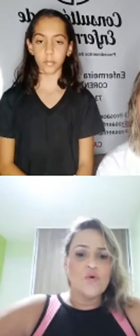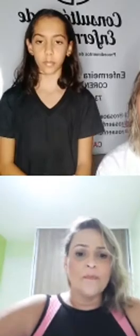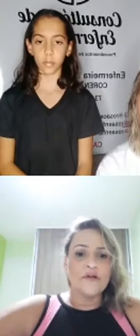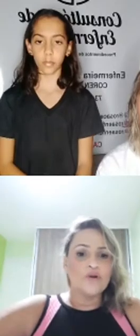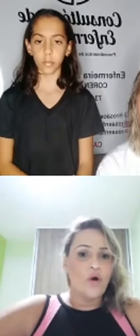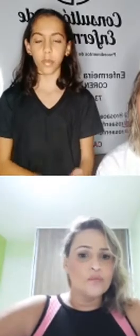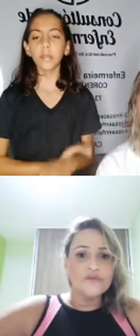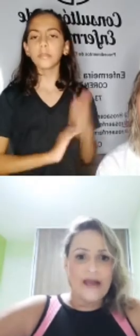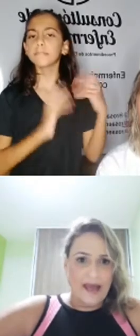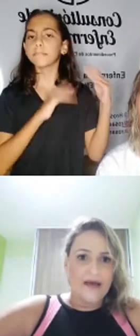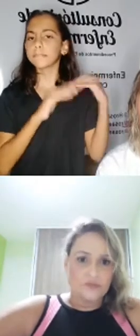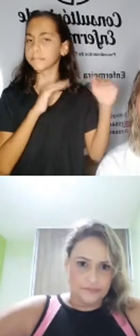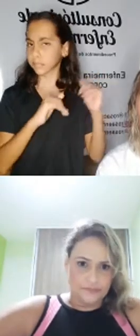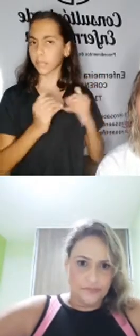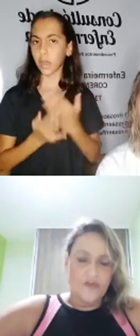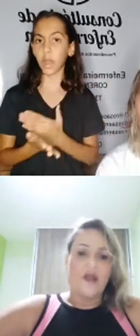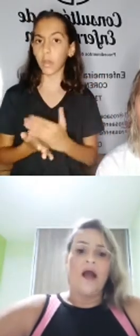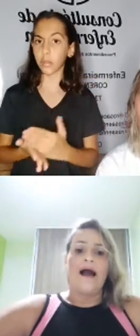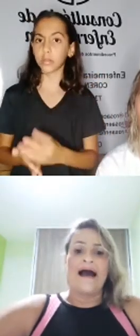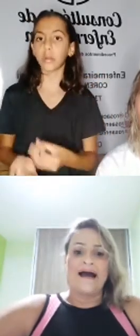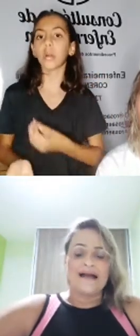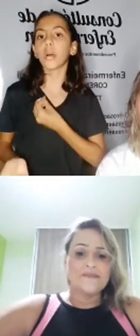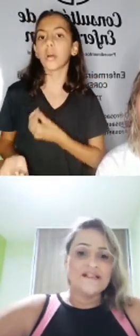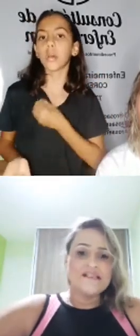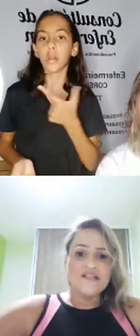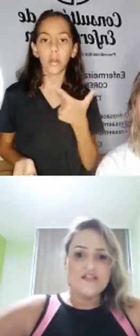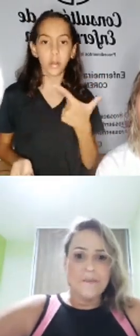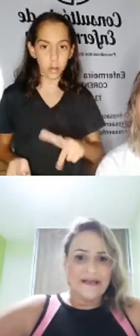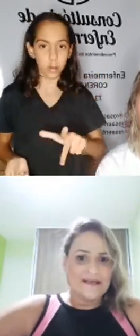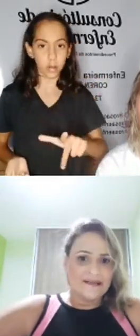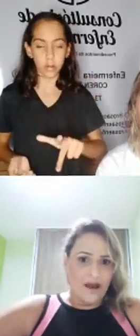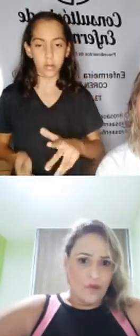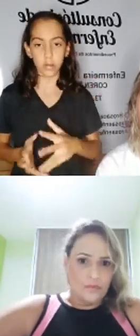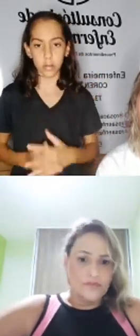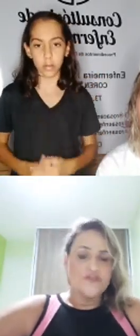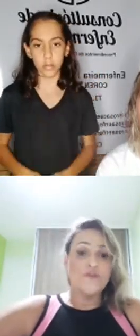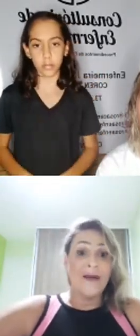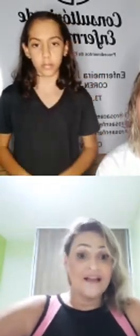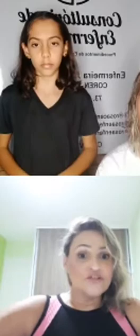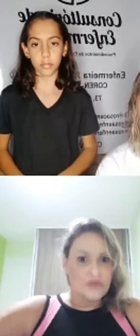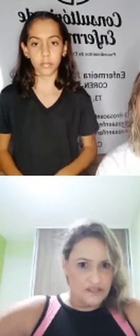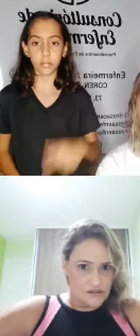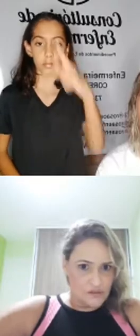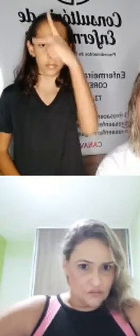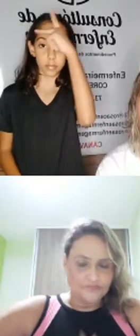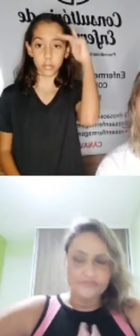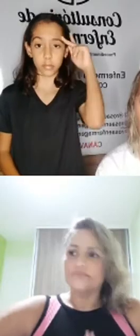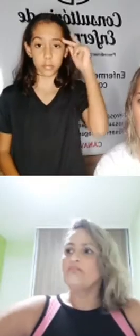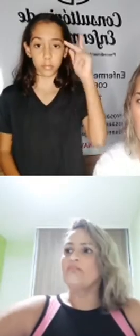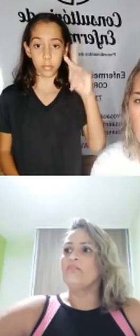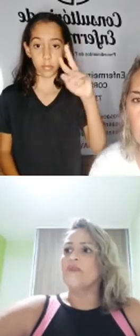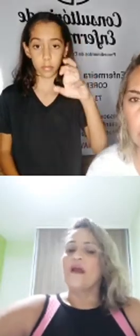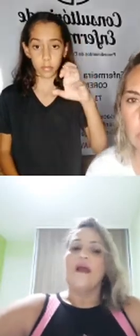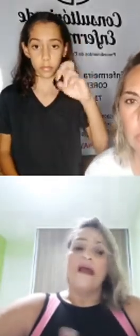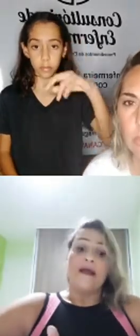voltamos com um protocolo muito claro. As pacientes de pré-natal de baixo risco